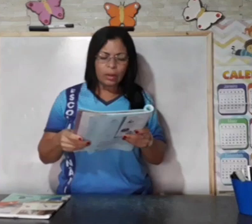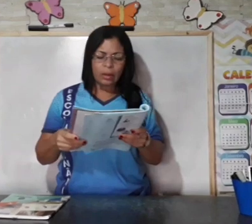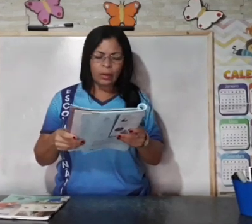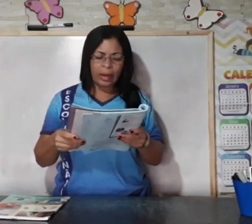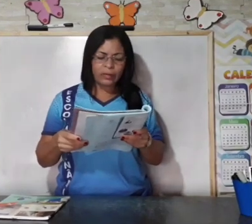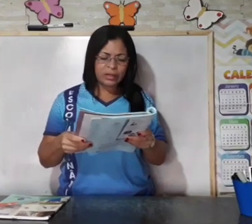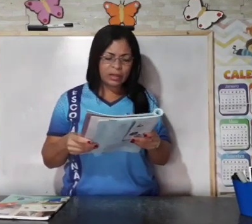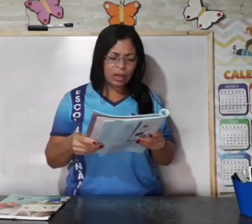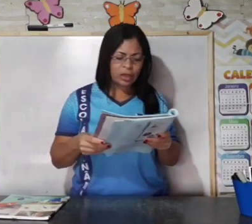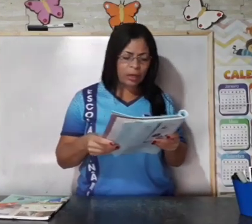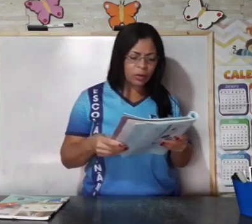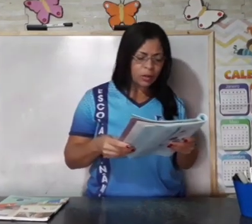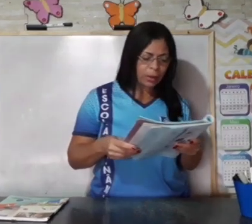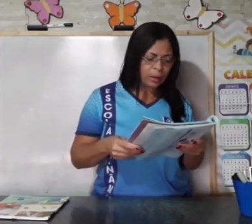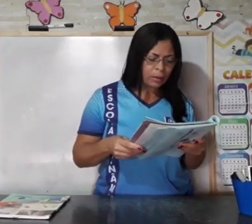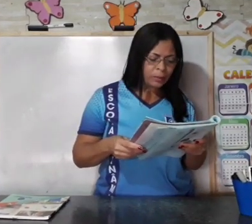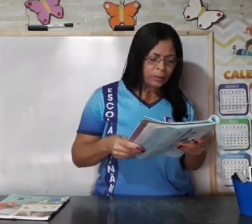O que é que vocês acharam disso aqui?